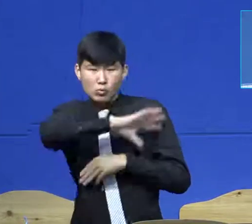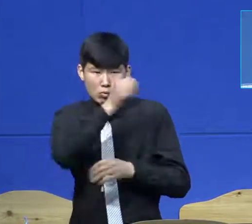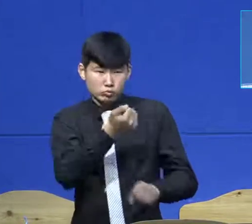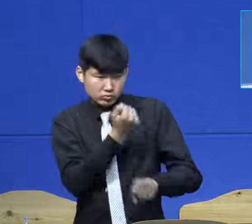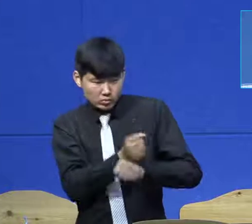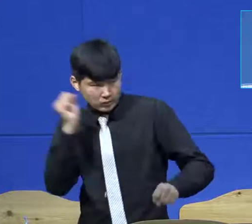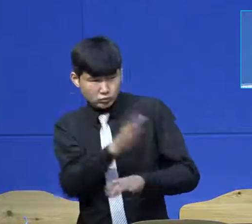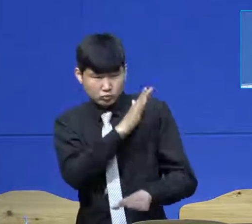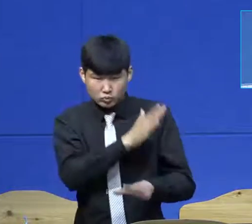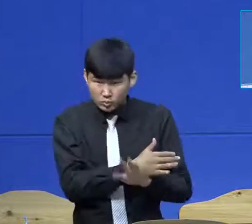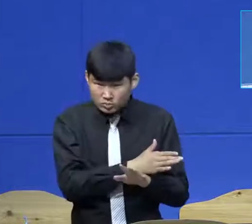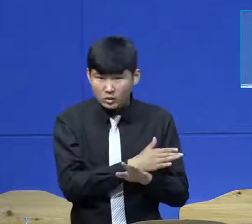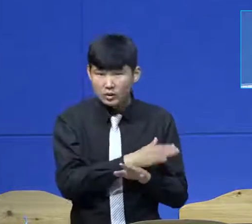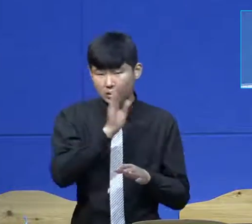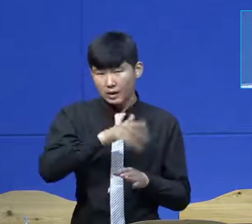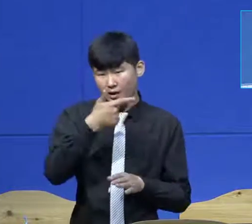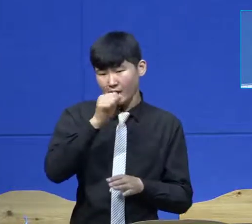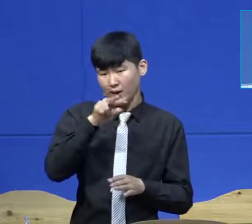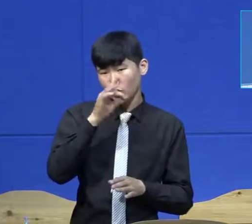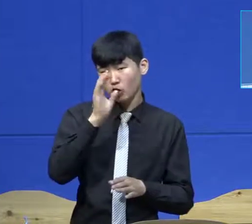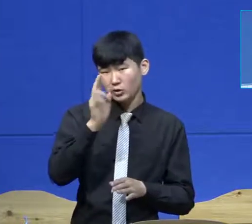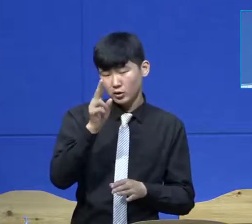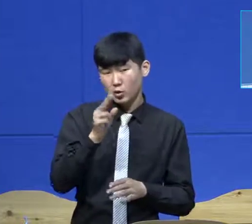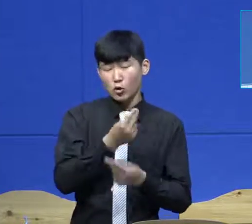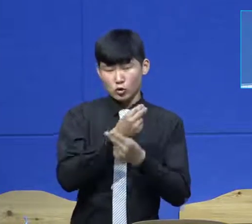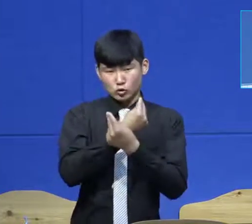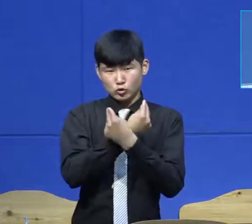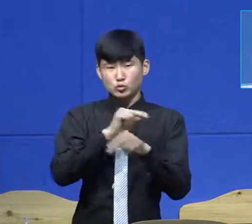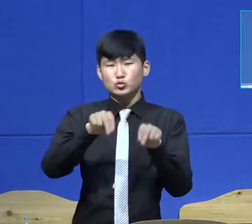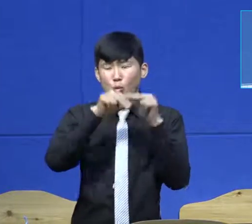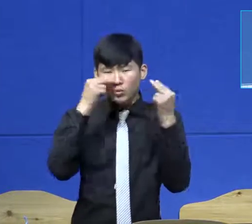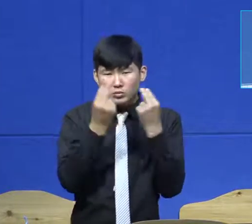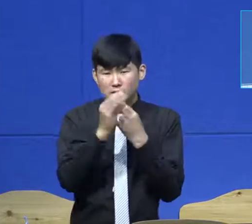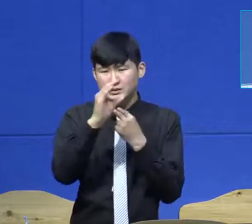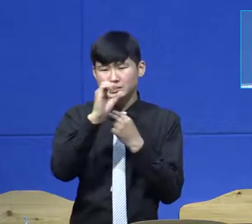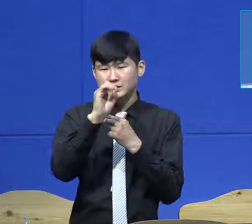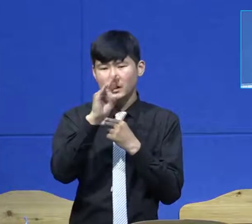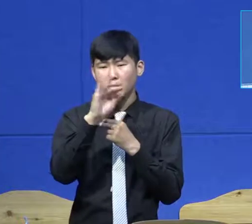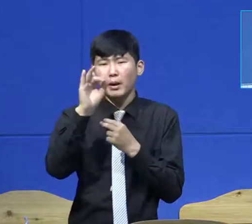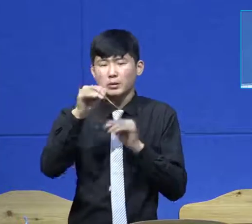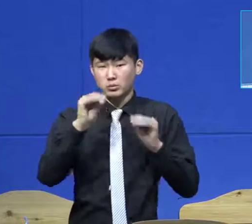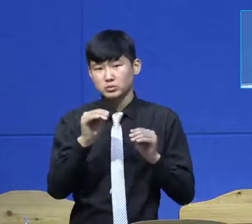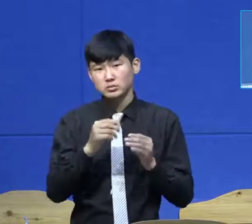чулуудаж хайцаад католикч болгоны сануартан болох гээд орсон. Сургуульд нөрөө сануартан болсон.